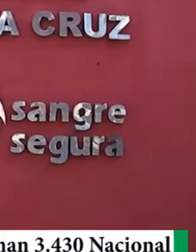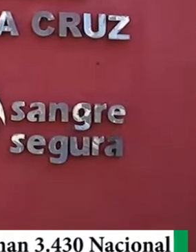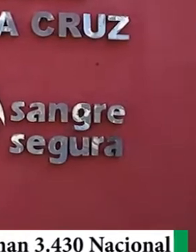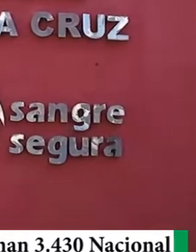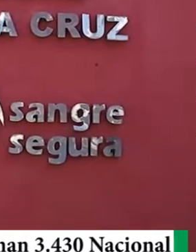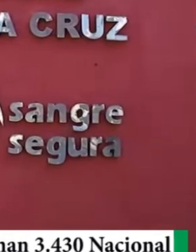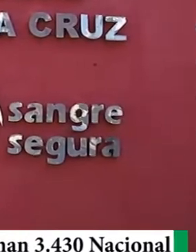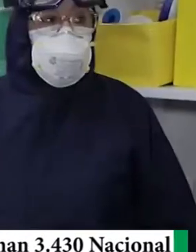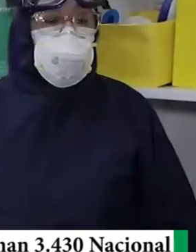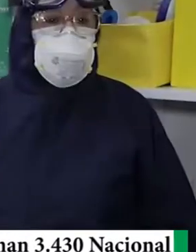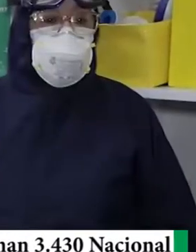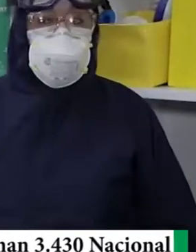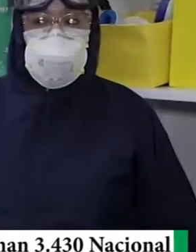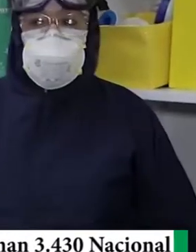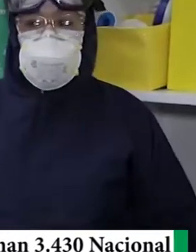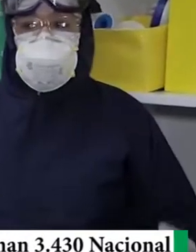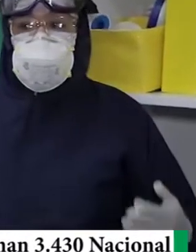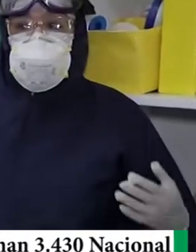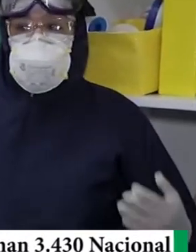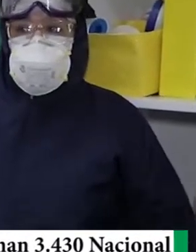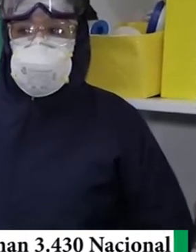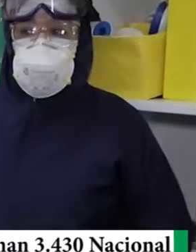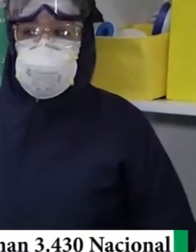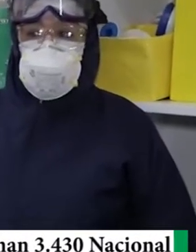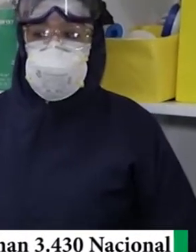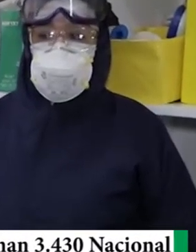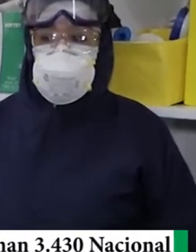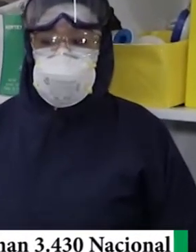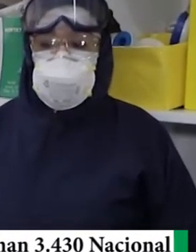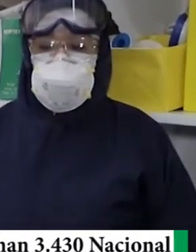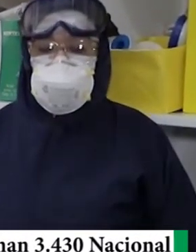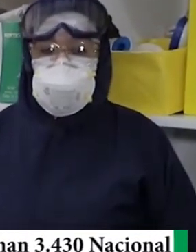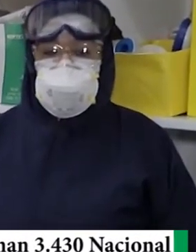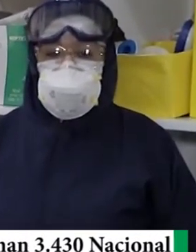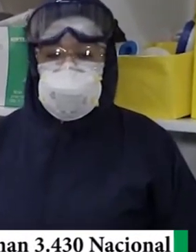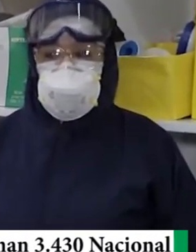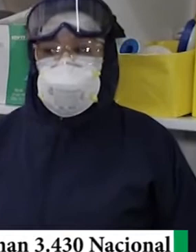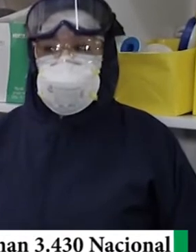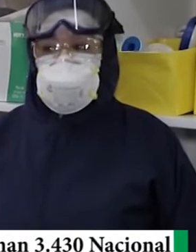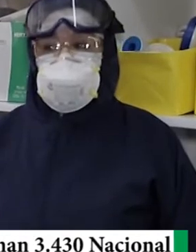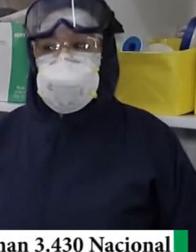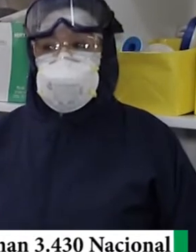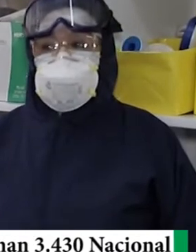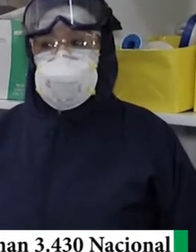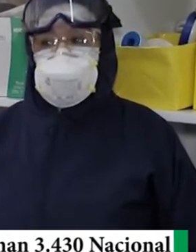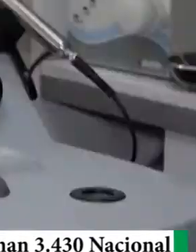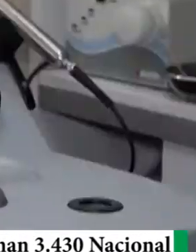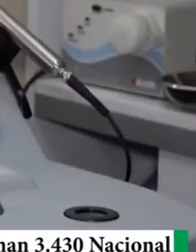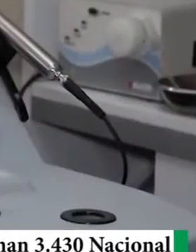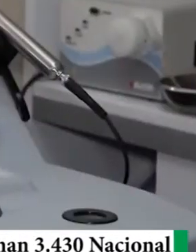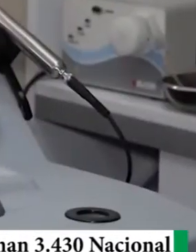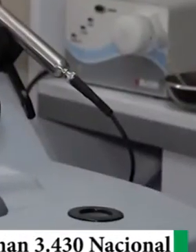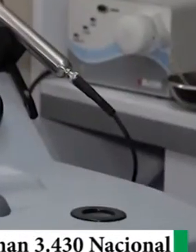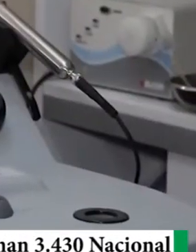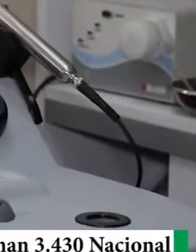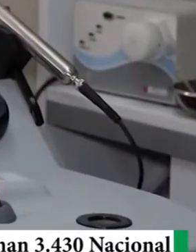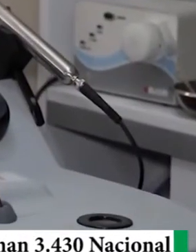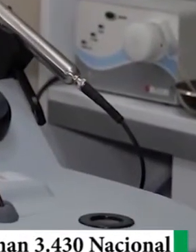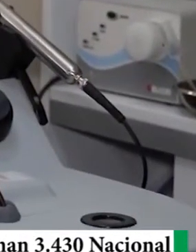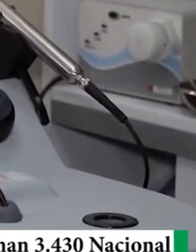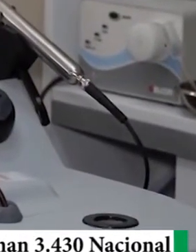donan una unidad que equivale aproximadamente para fraccionar en dos unidades equivale para solamente un paciente